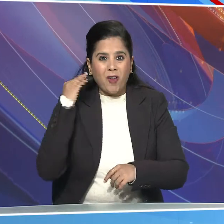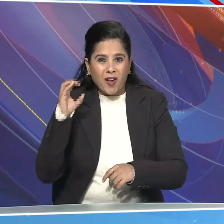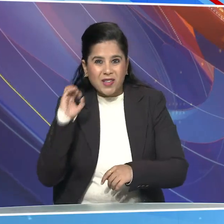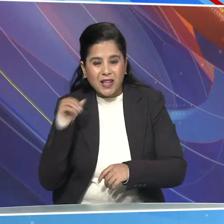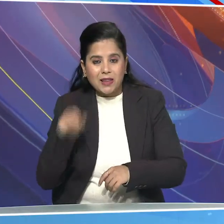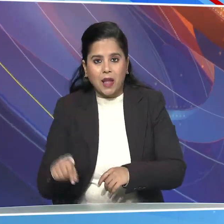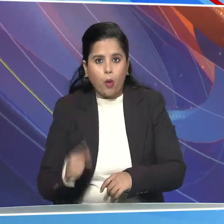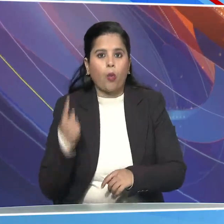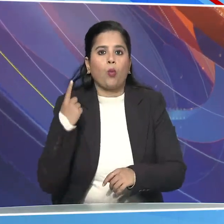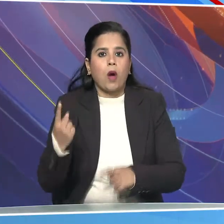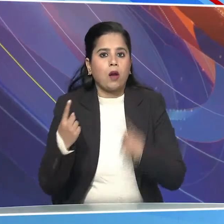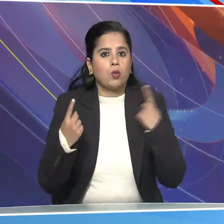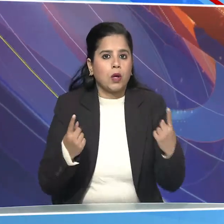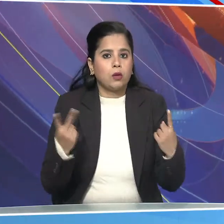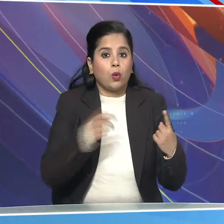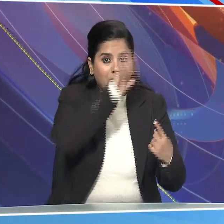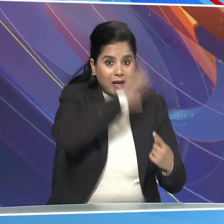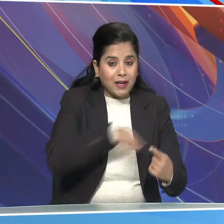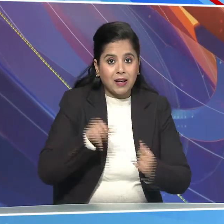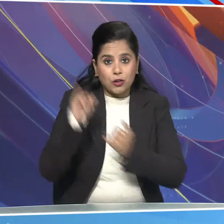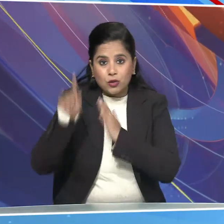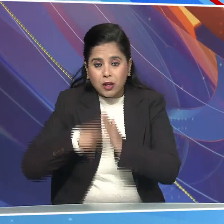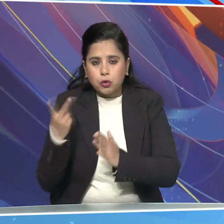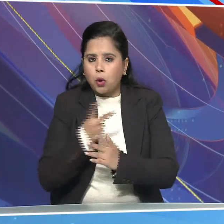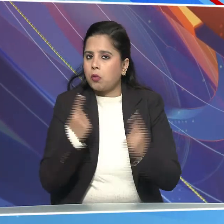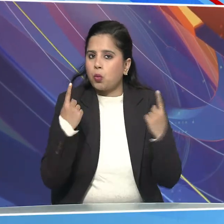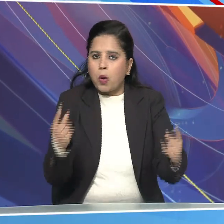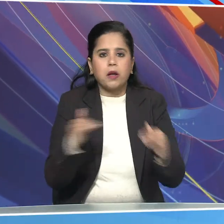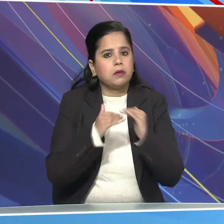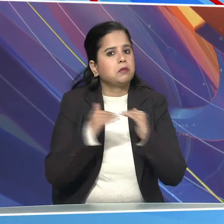एक-एक से बराबरी कर ली है